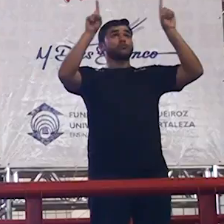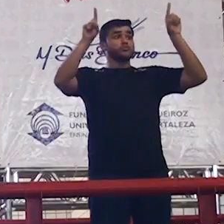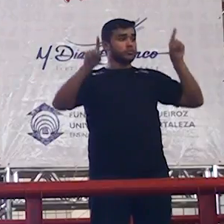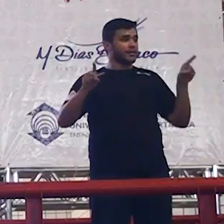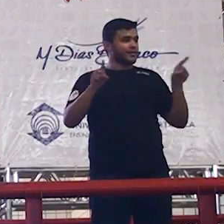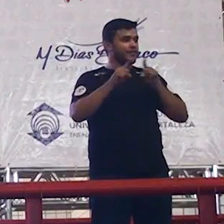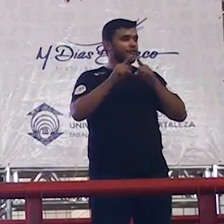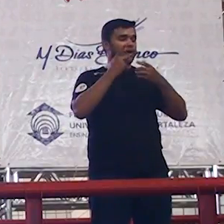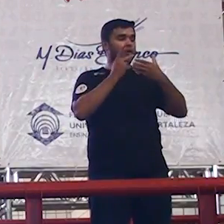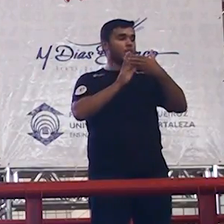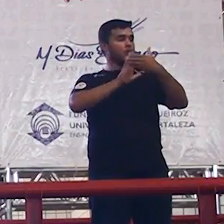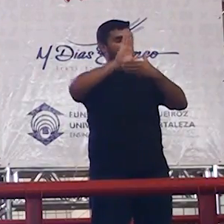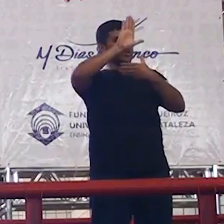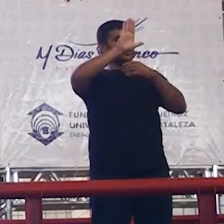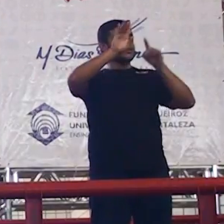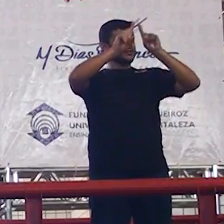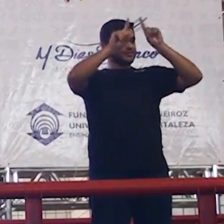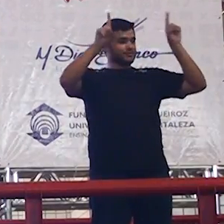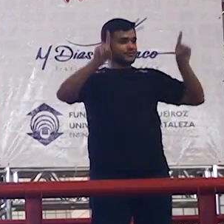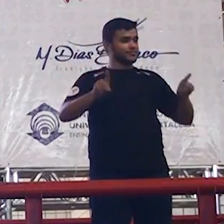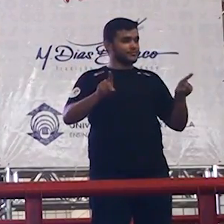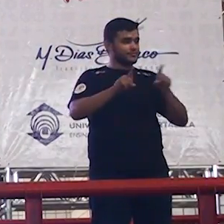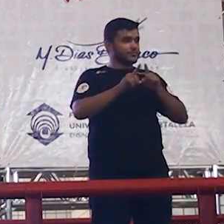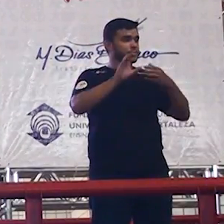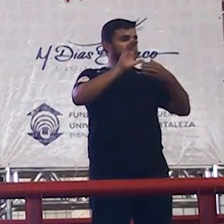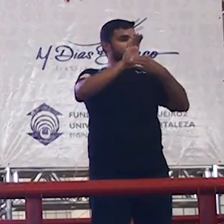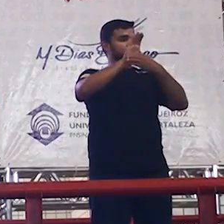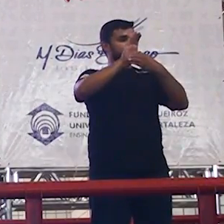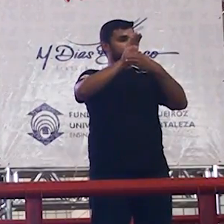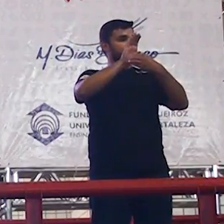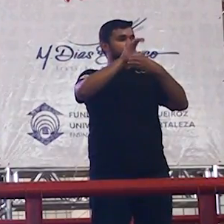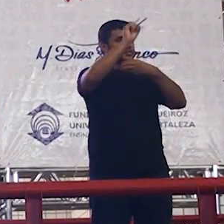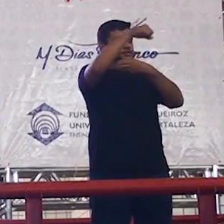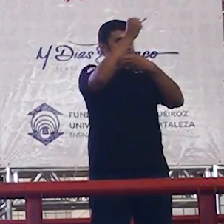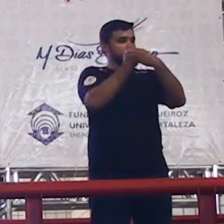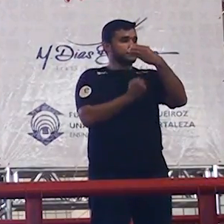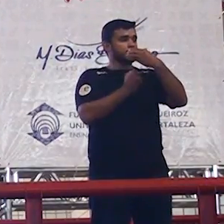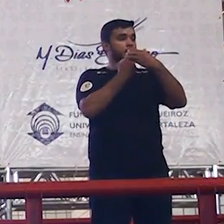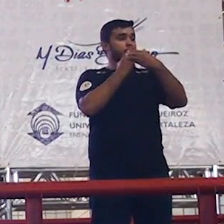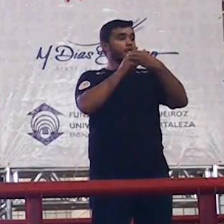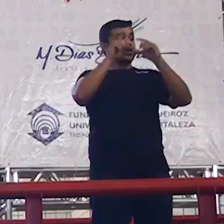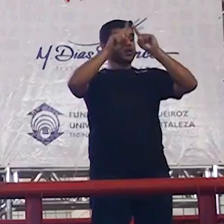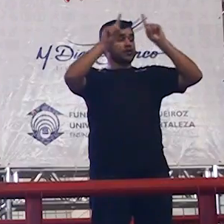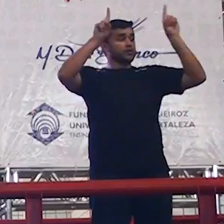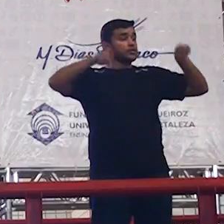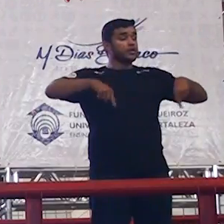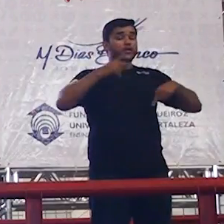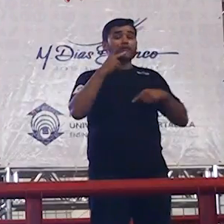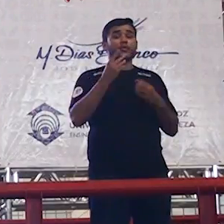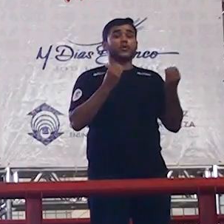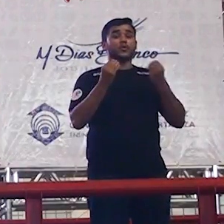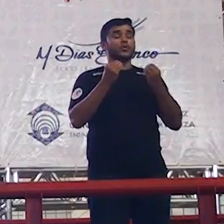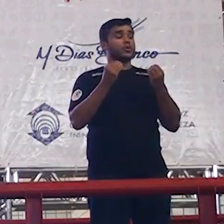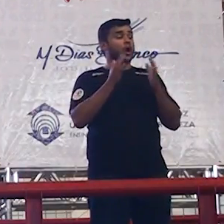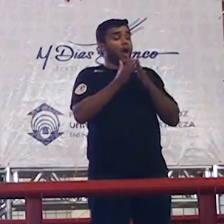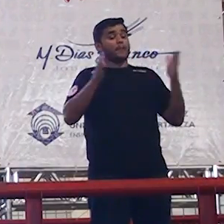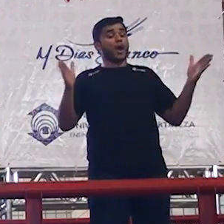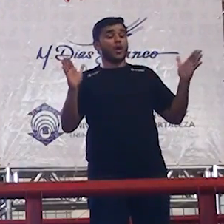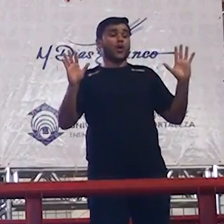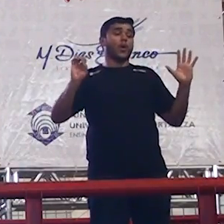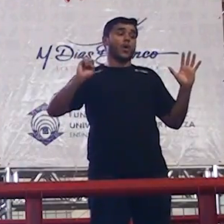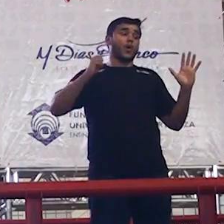que corresponde a... Aí ele quer saber se houve um aumento ou se houve uma